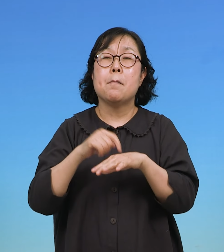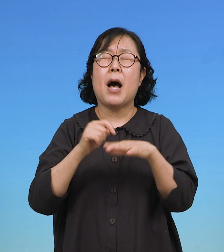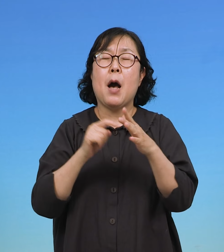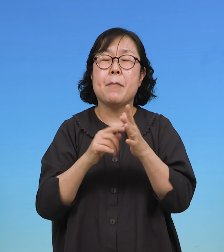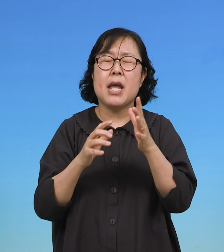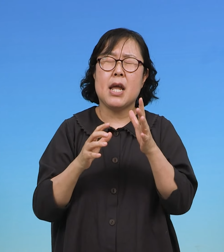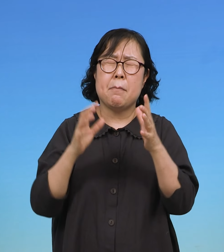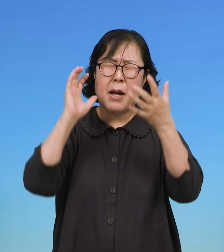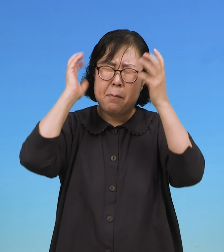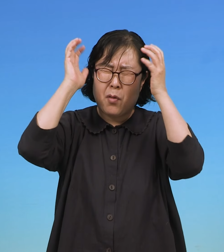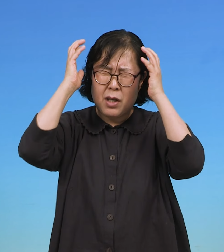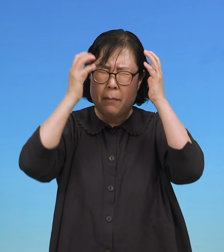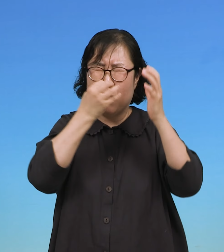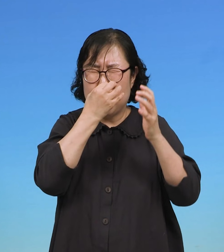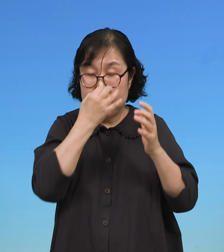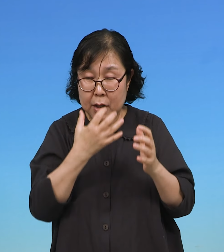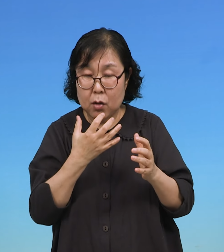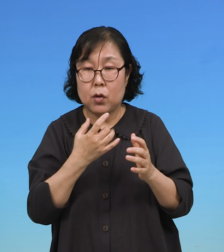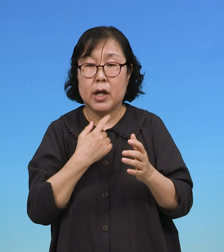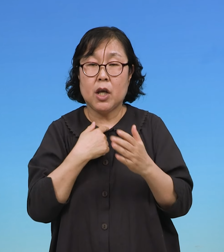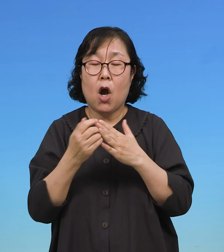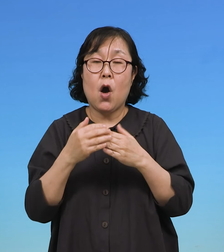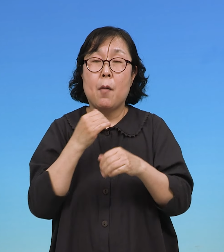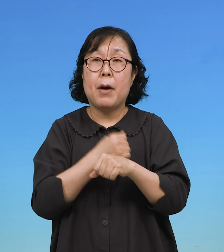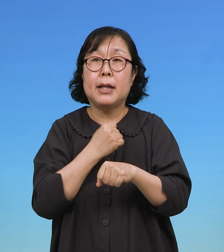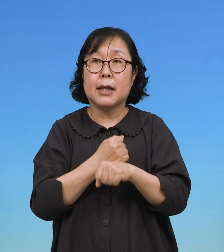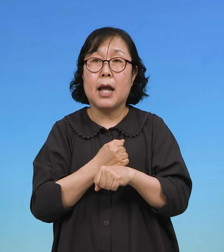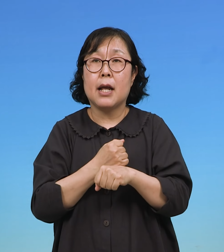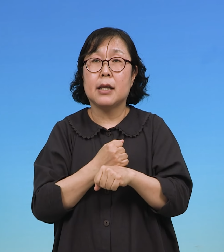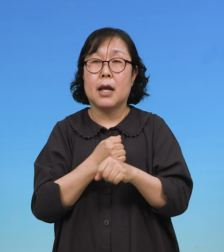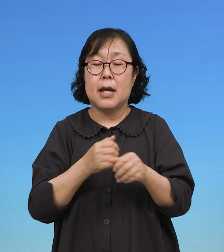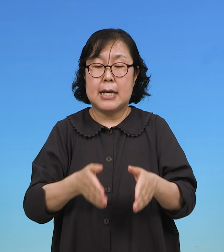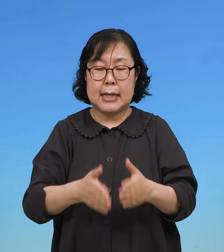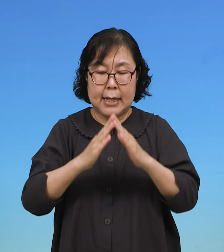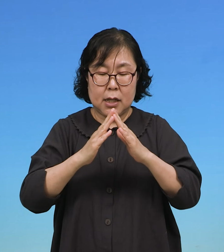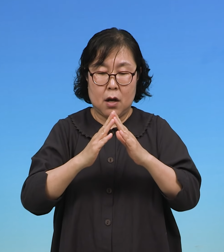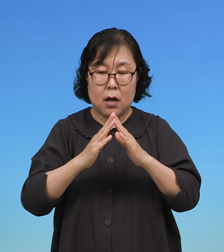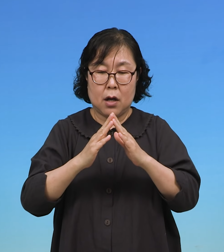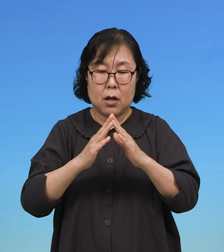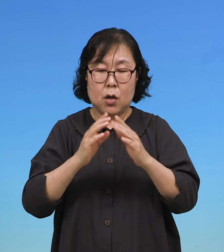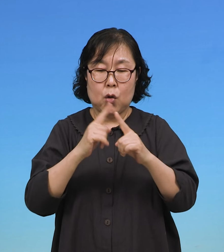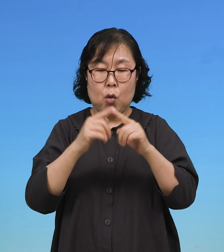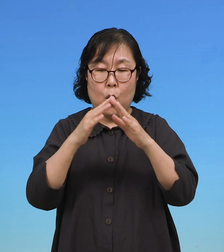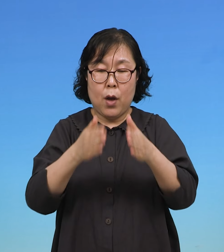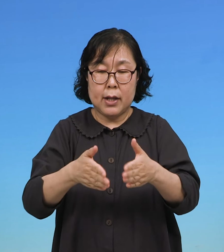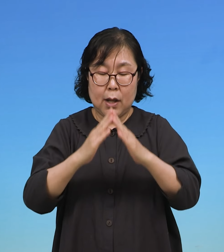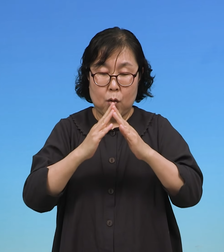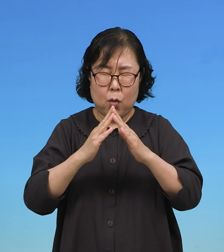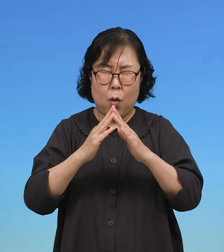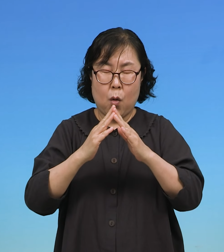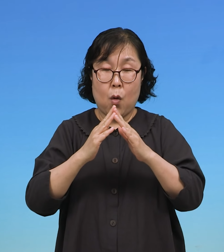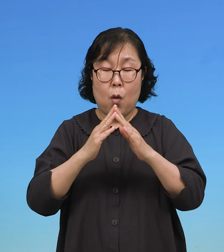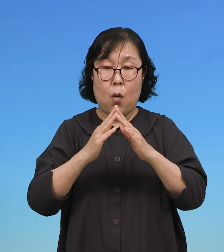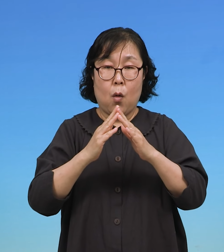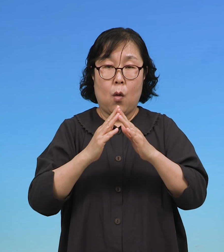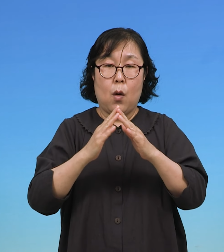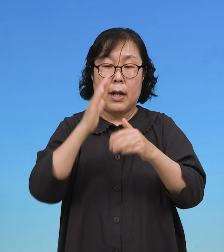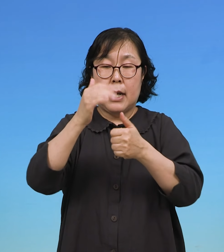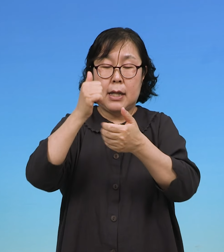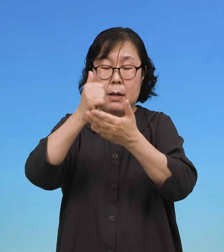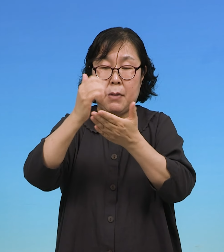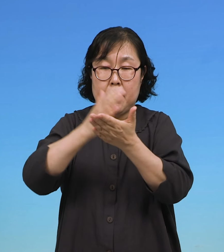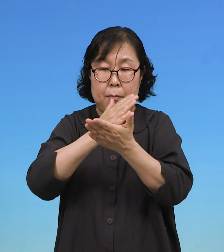참 마음이 복잡하고 힘들면서 제가 경험하는 게 개척하고 지난 20년 동안 하나님이 제게 베풀어